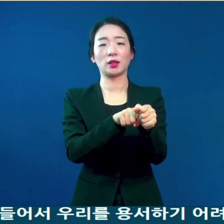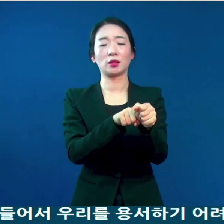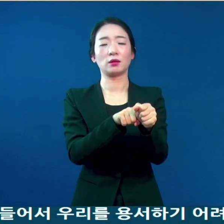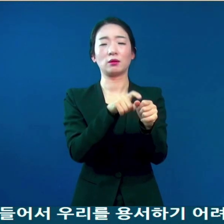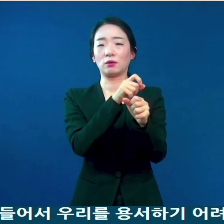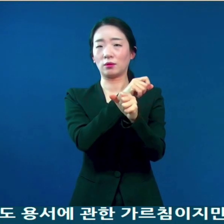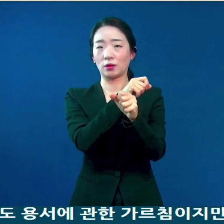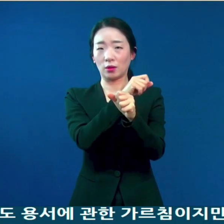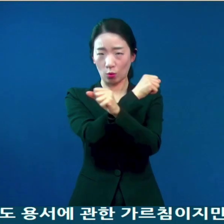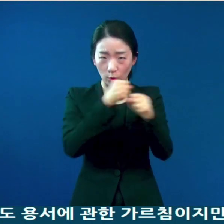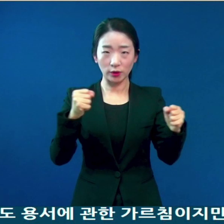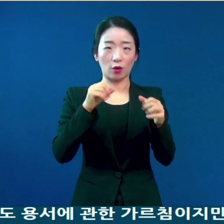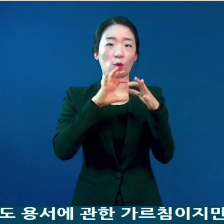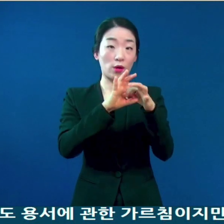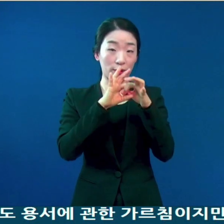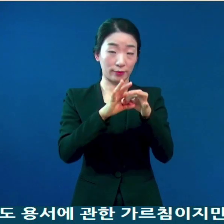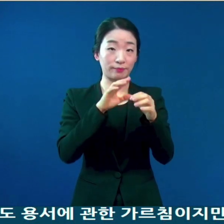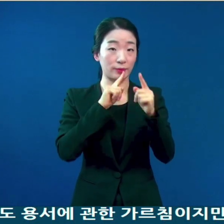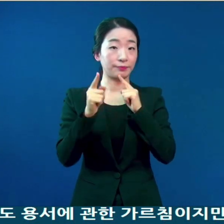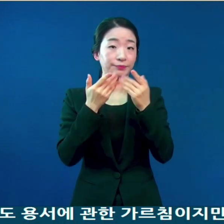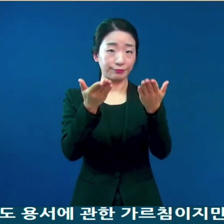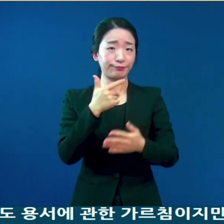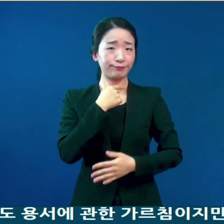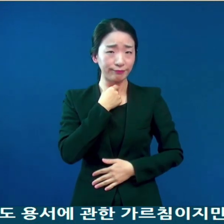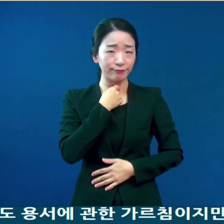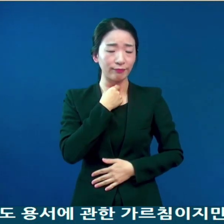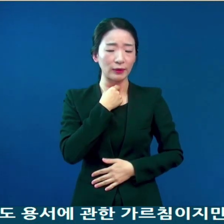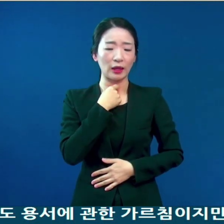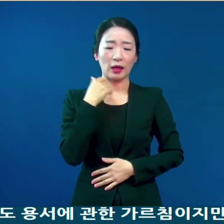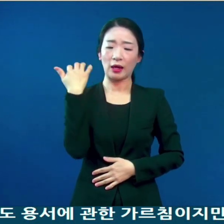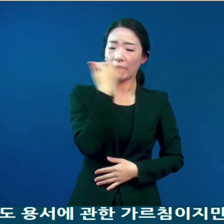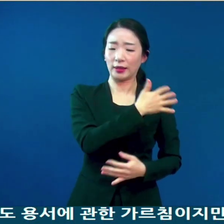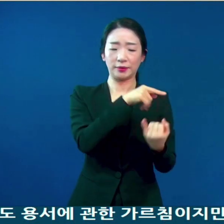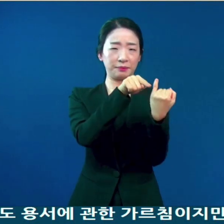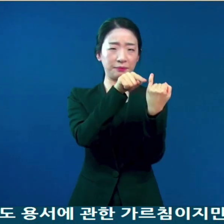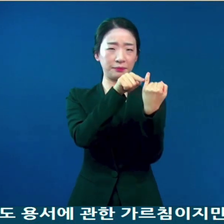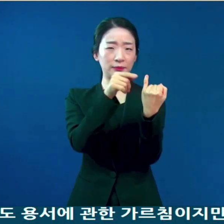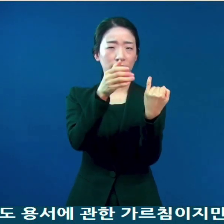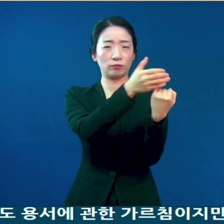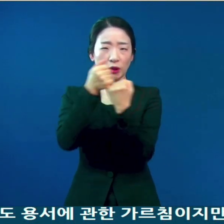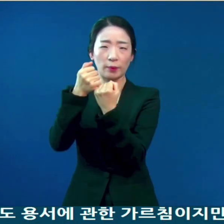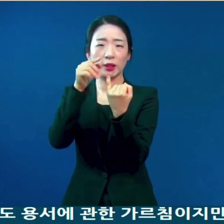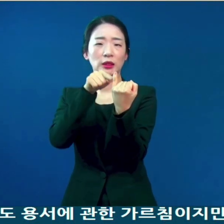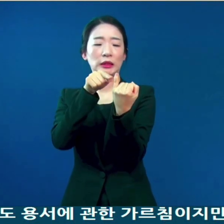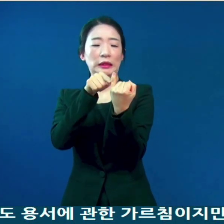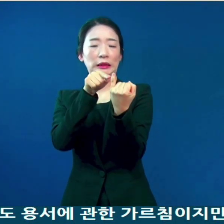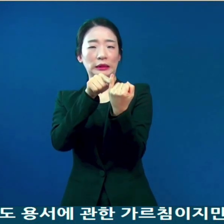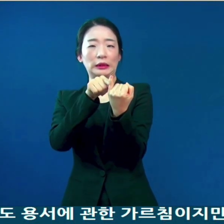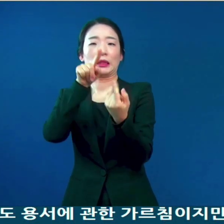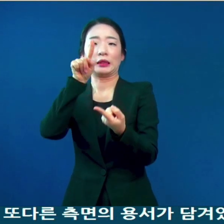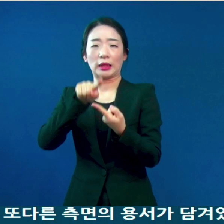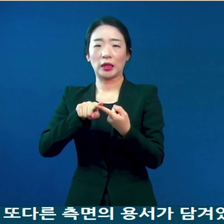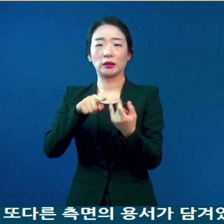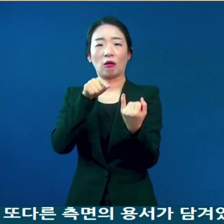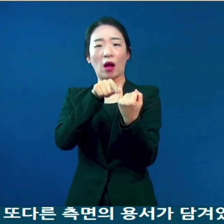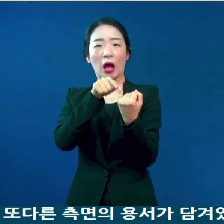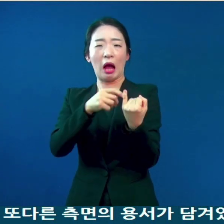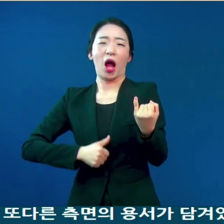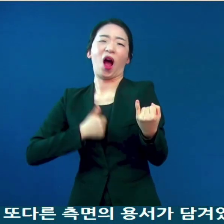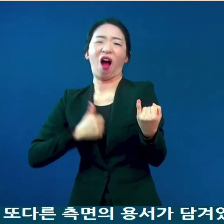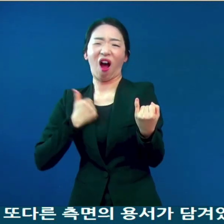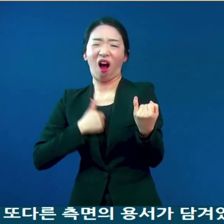현장에서 붙잡힌 여인을 보면서 무리들이 사회적인 분노를 느끼는 겁니다. 어떻게 우리 공동체